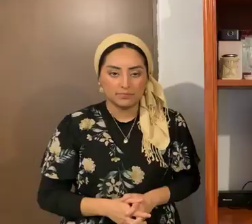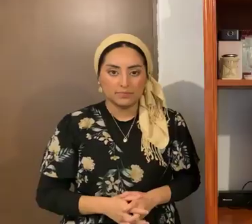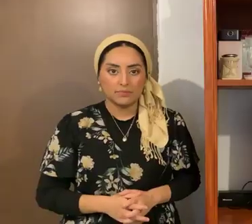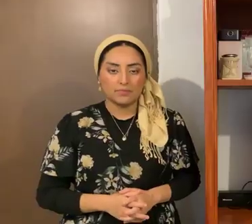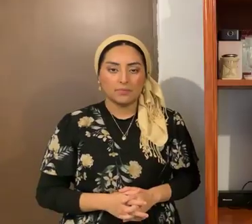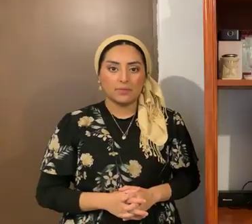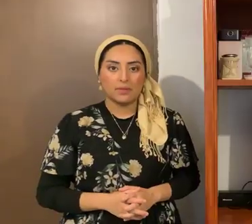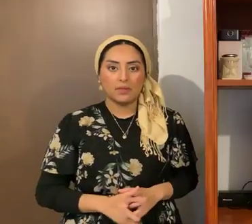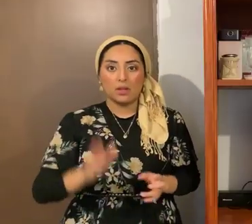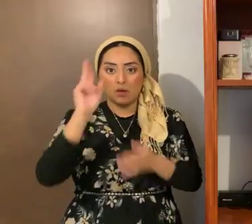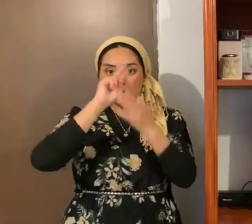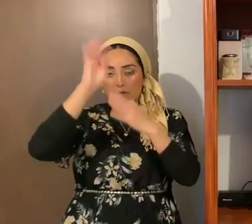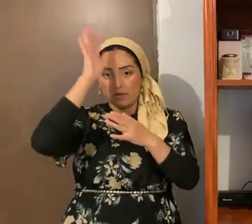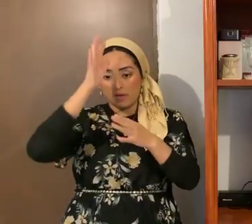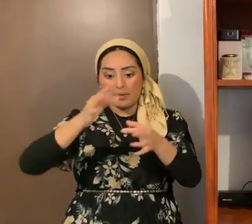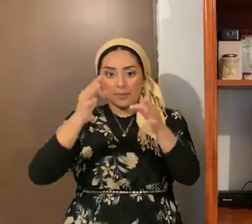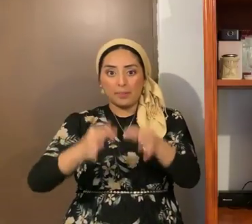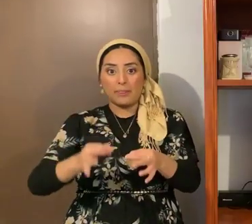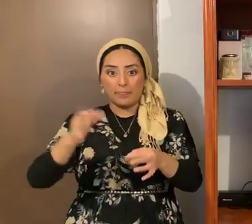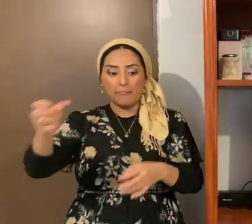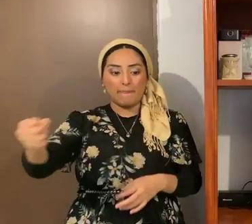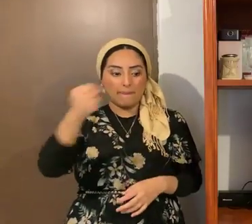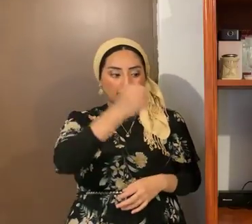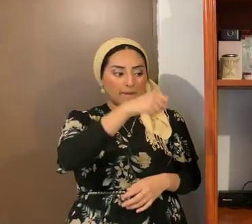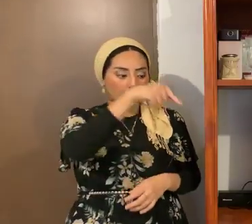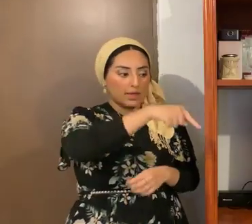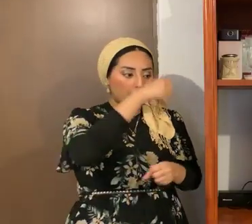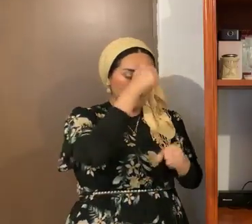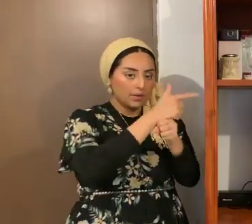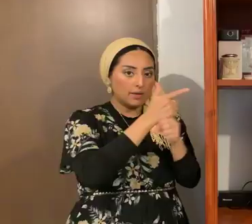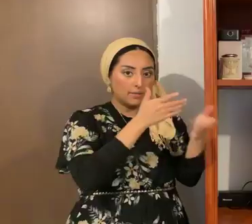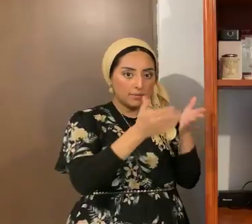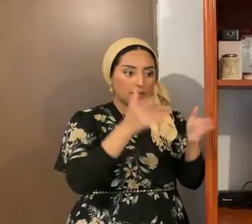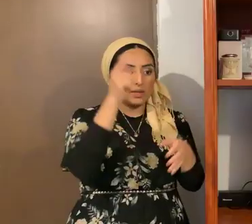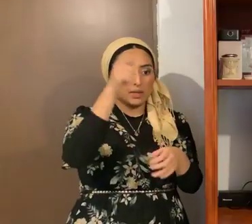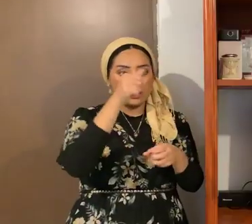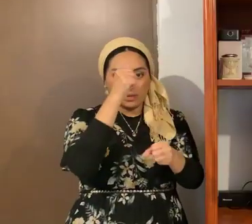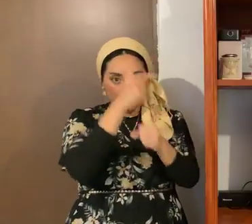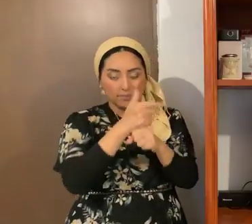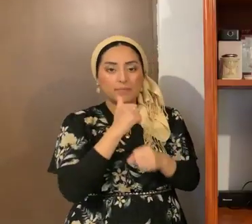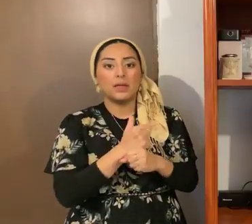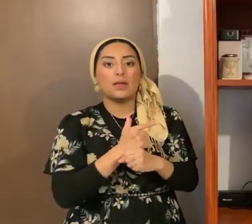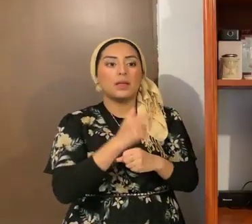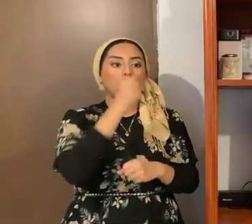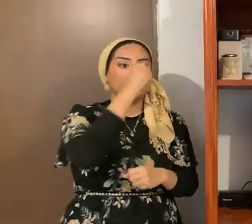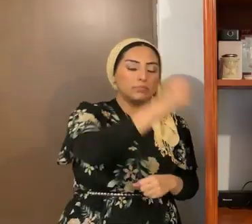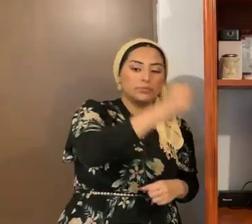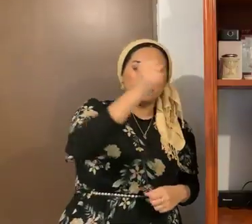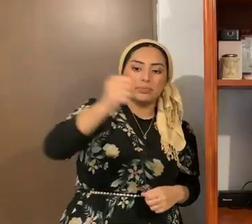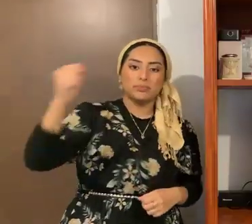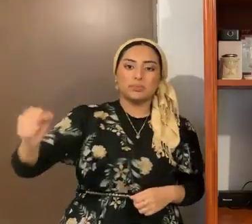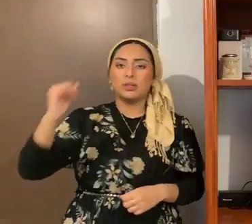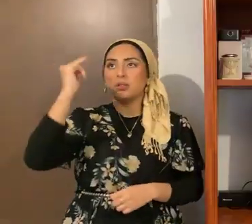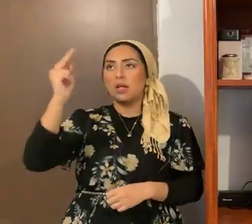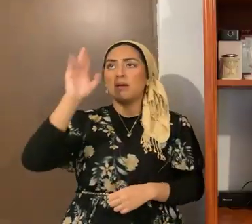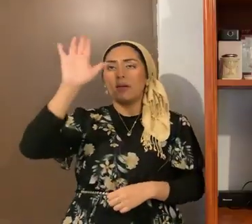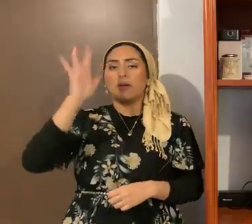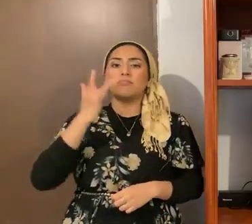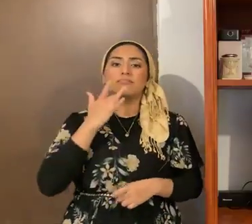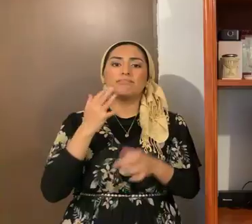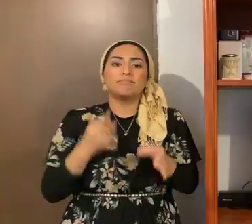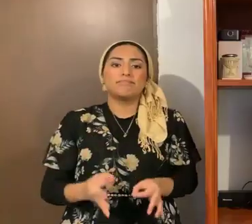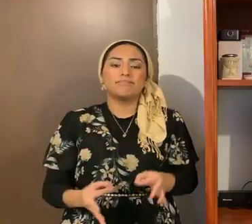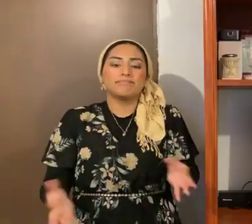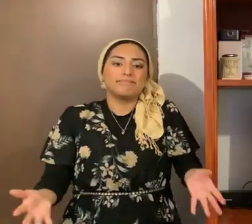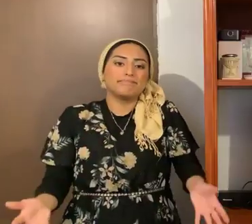El Eterno le plació poner atalaj en esto, atalaj, ajot en esto. Así le plació.